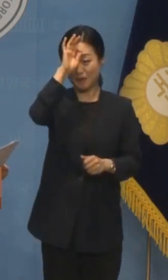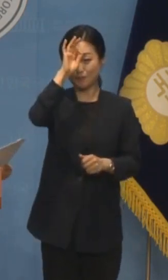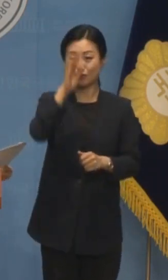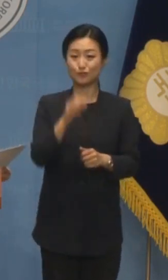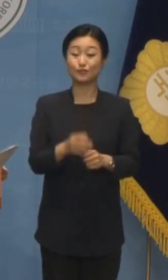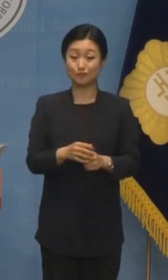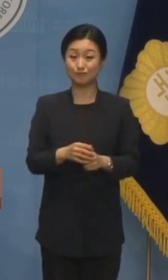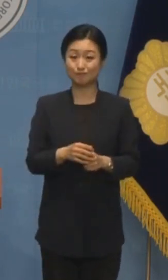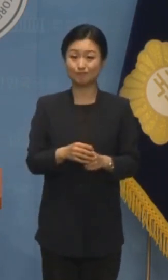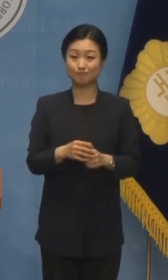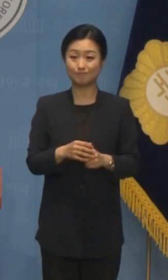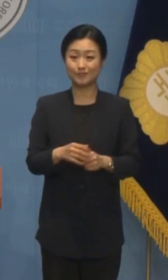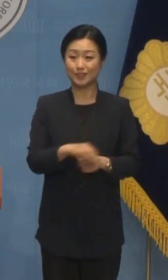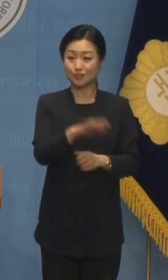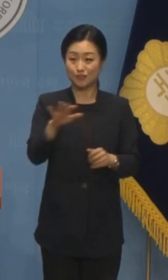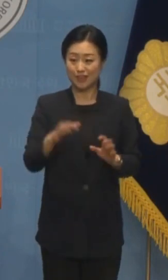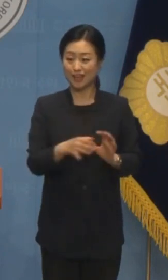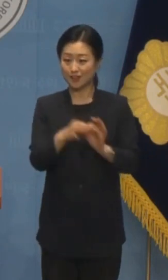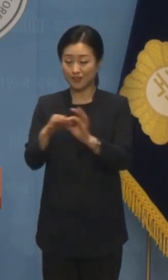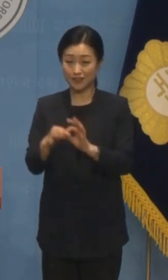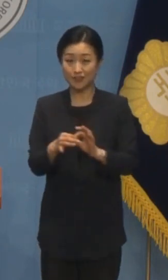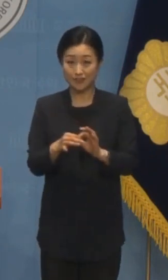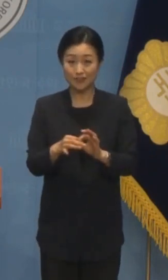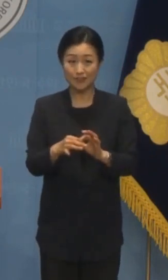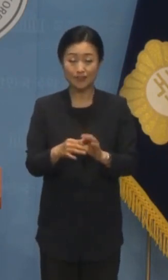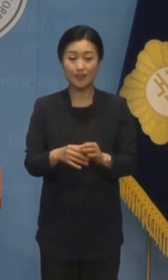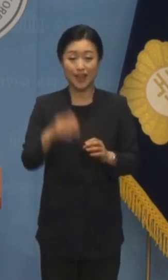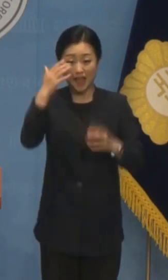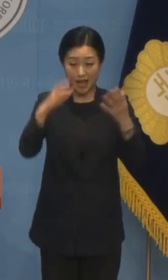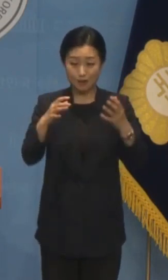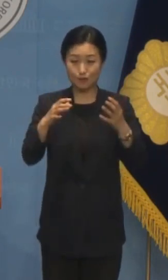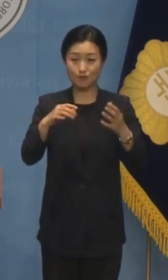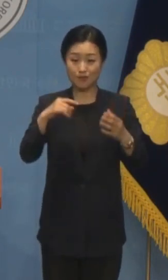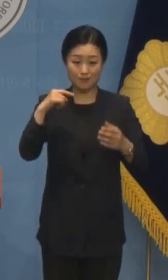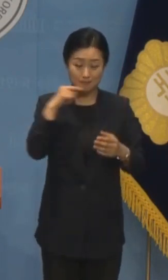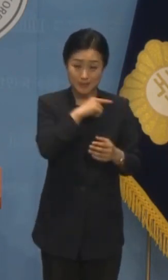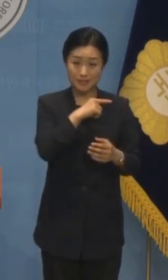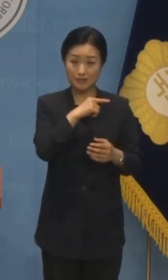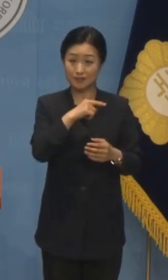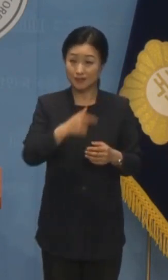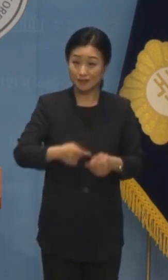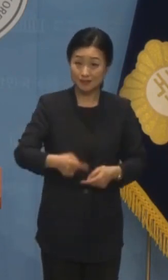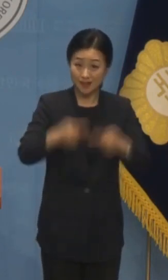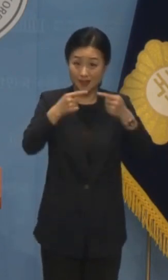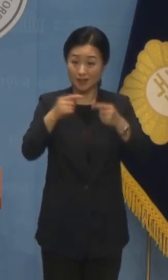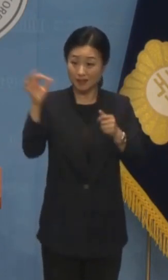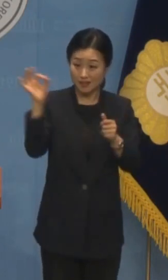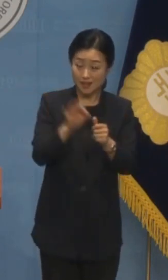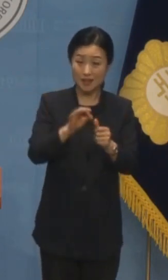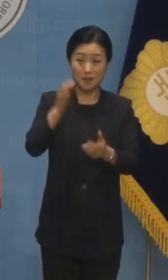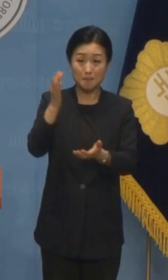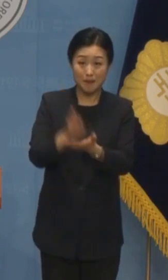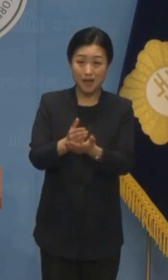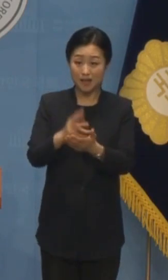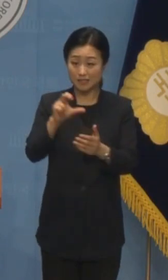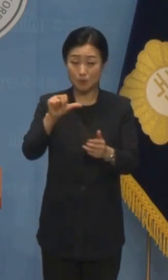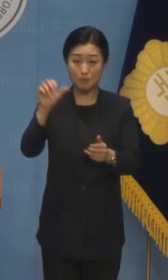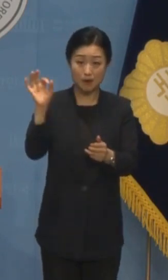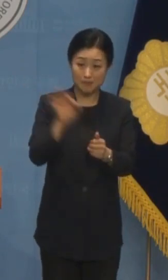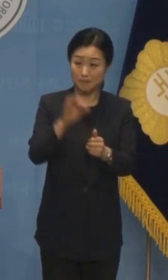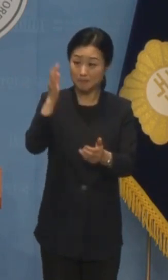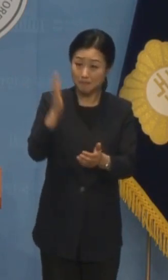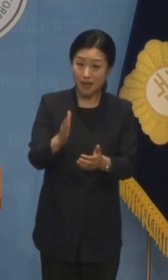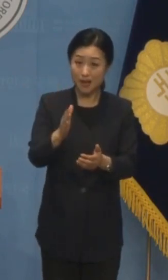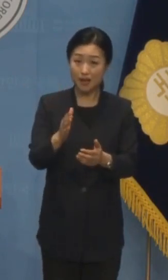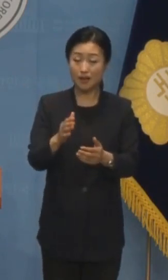많은 국제기관들과 연구기관들 중에 대한민국의 재정이 너무 불안해서 민생회복지원금 25만 원 하면 안 된다라고